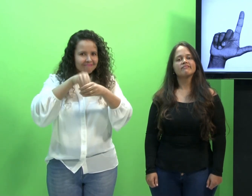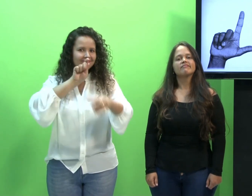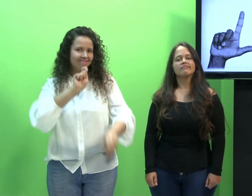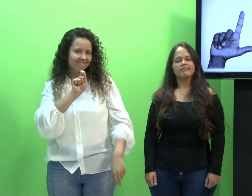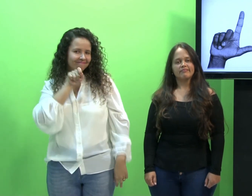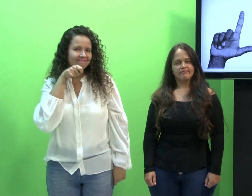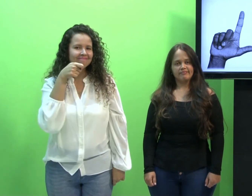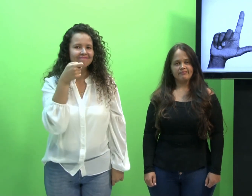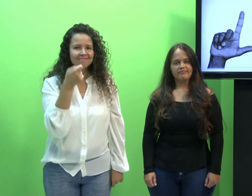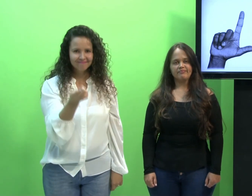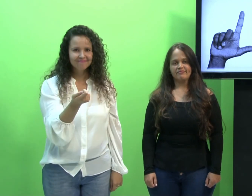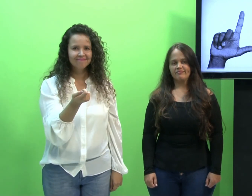incorporação.